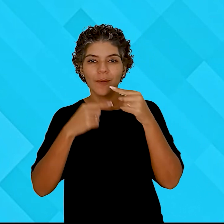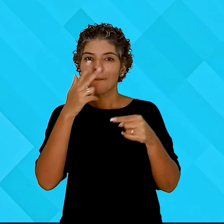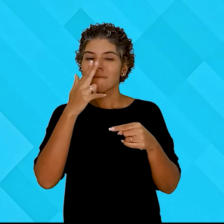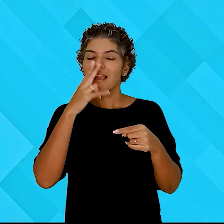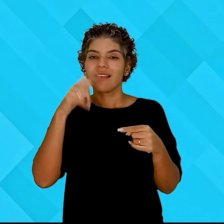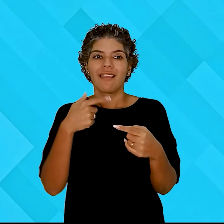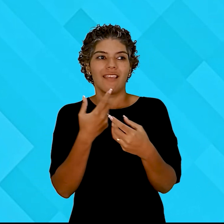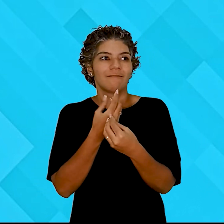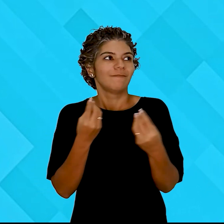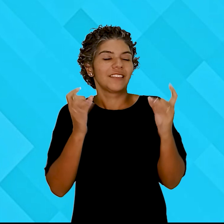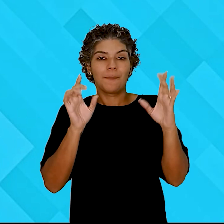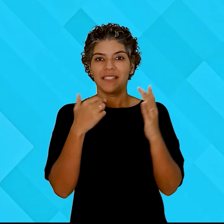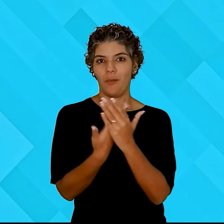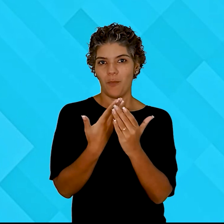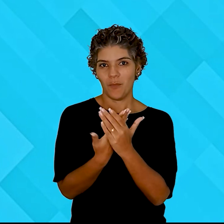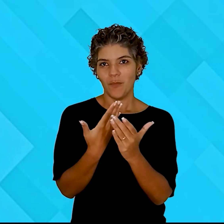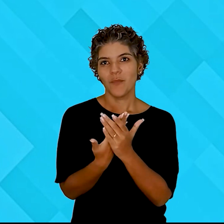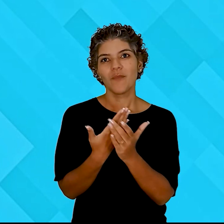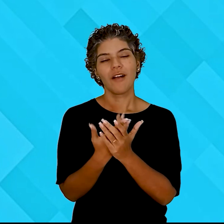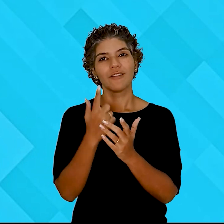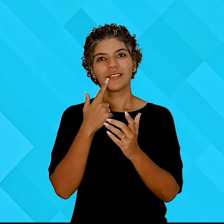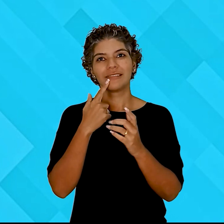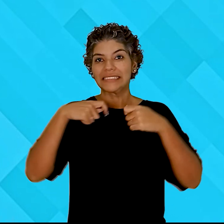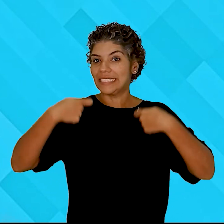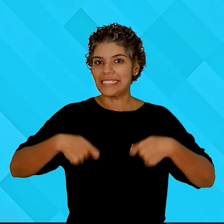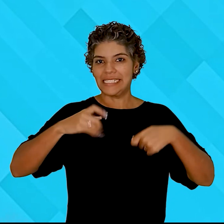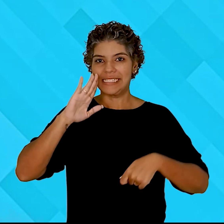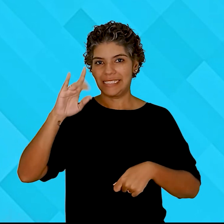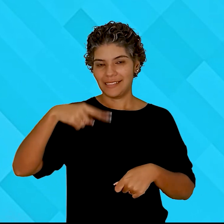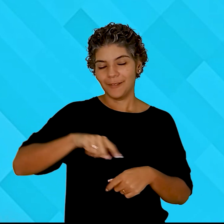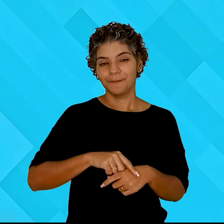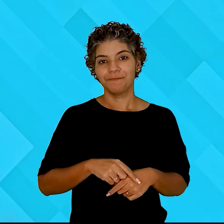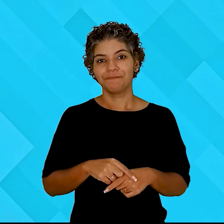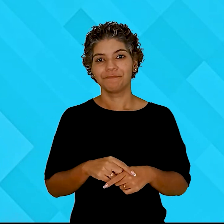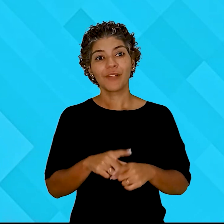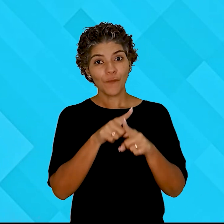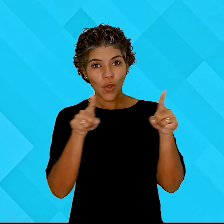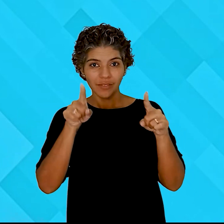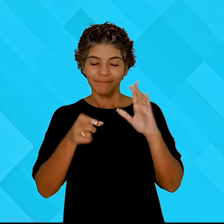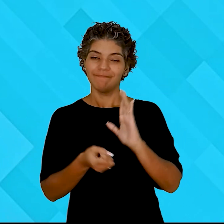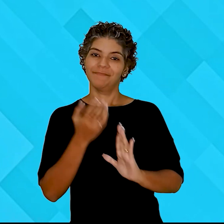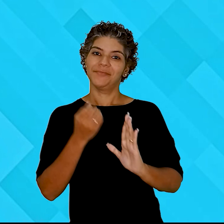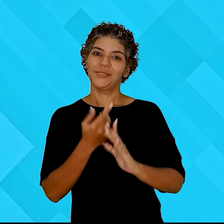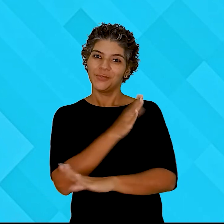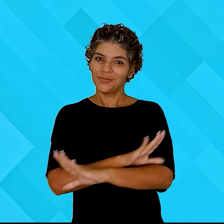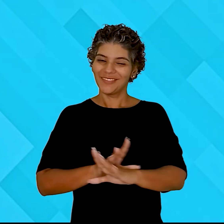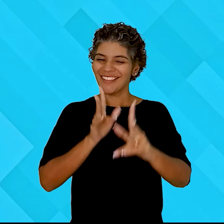foi essencial. E para você que é produtor cultural, assim como eu, ou pensa em si e ainda tem muitas dúvidas